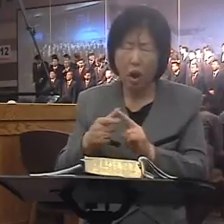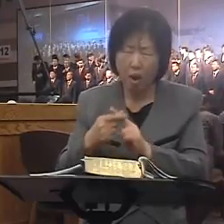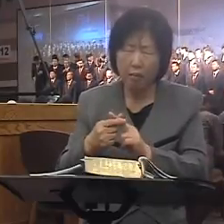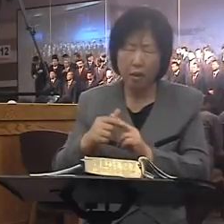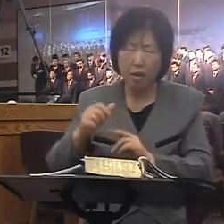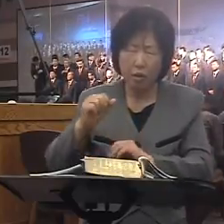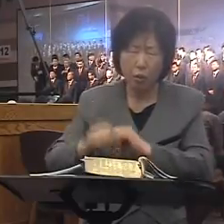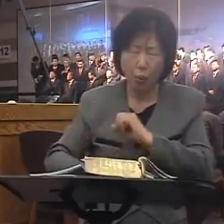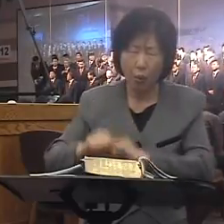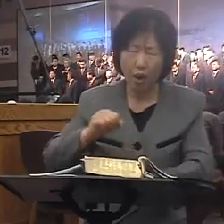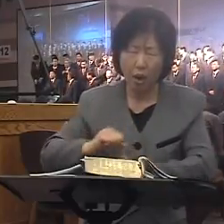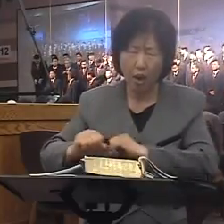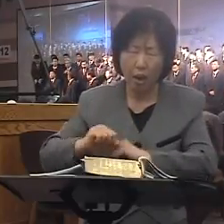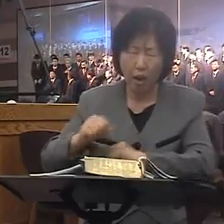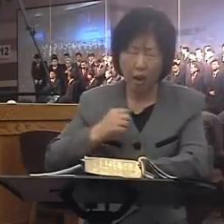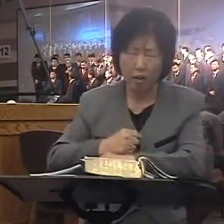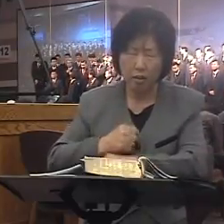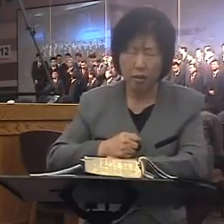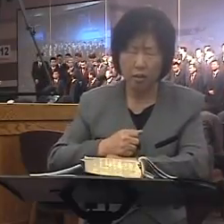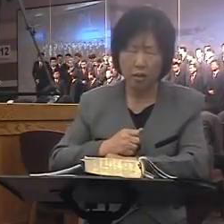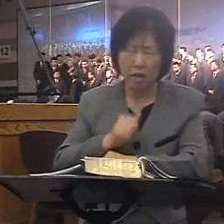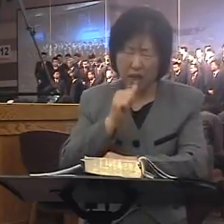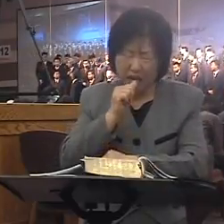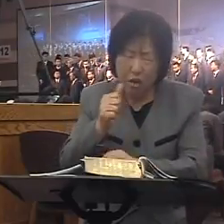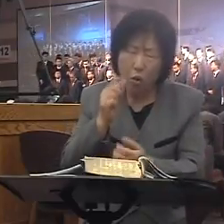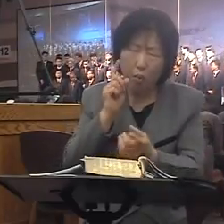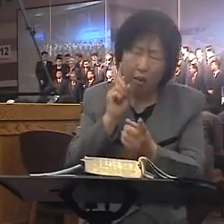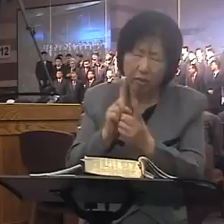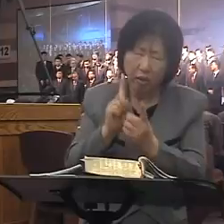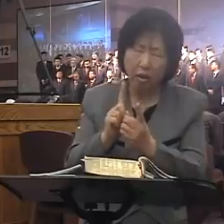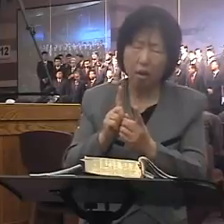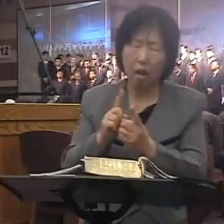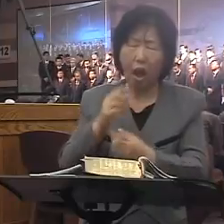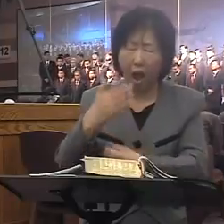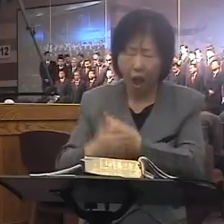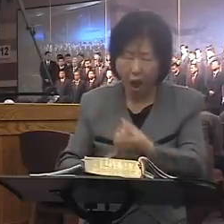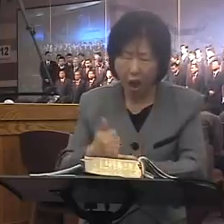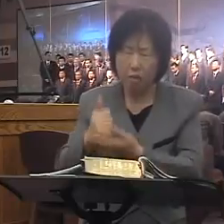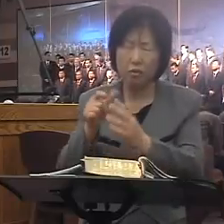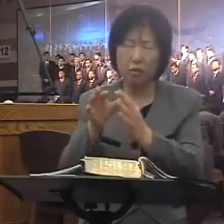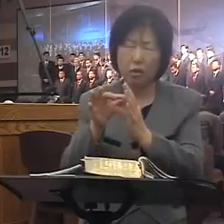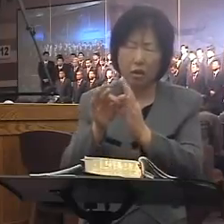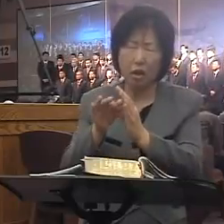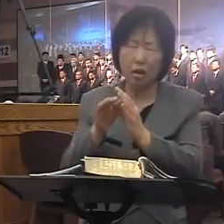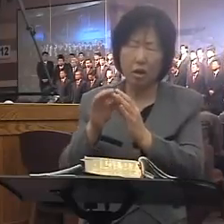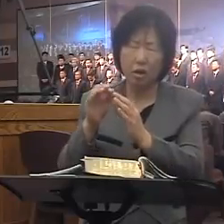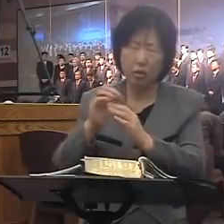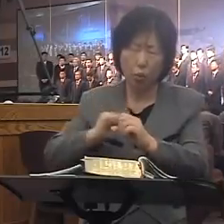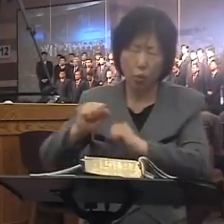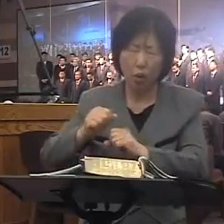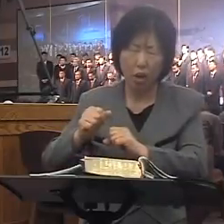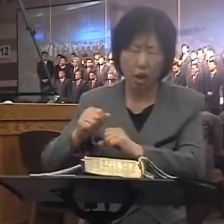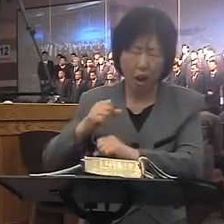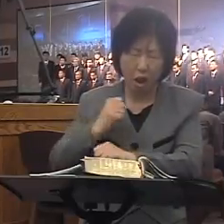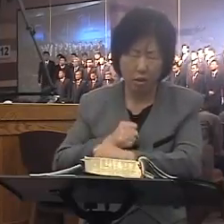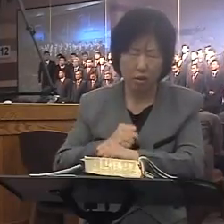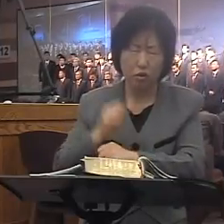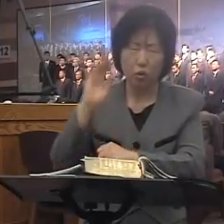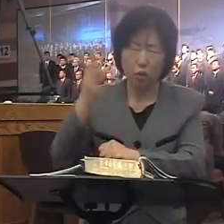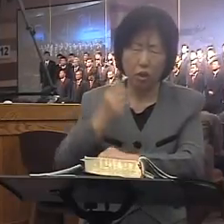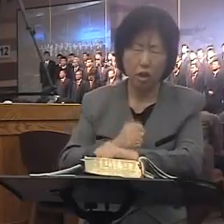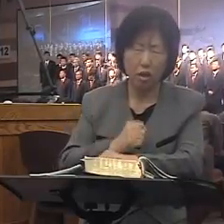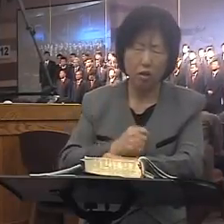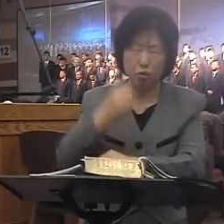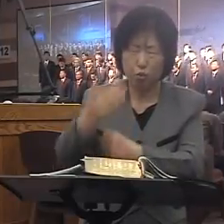하나님을 내가 기억하고 만나 그 하나님과 동행할 수 있는 저희들 모두가 되게 하여 주시옵소서.